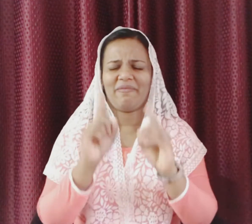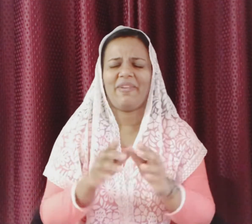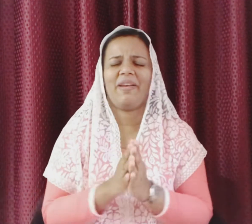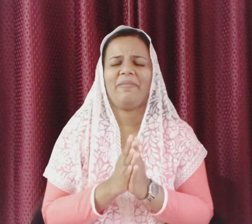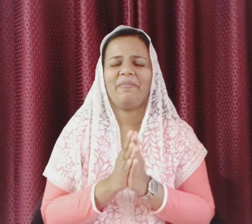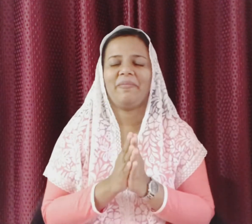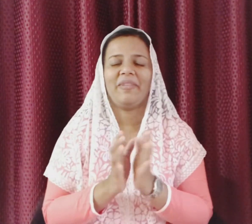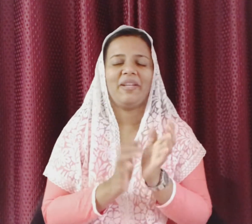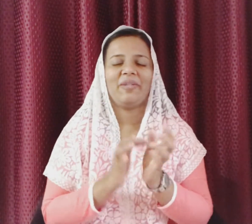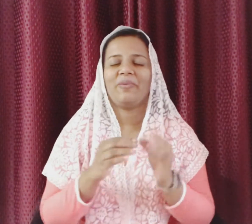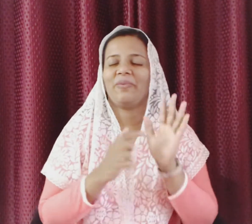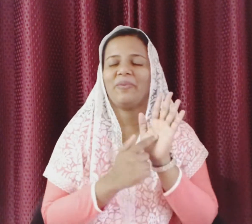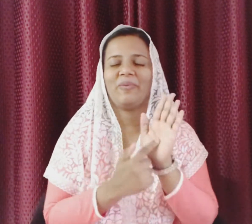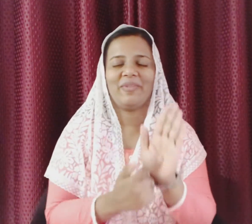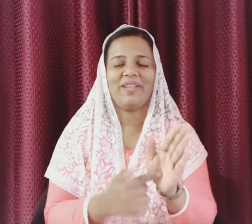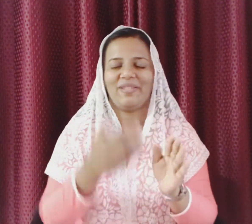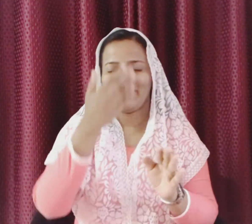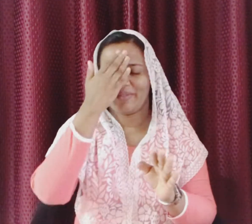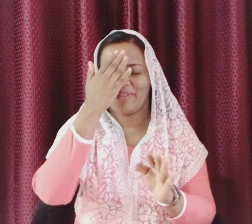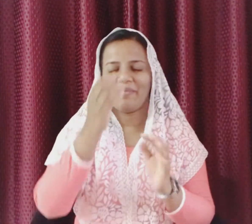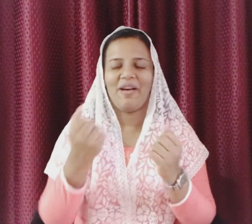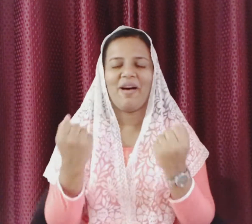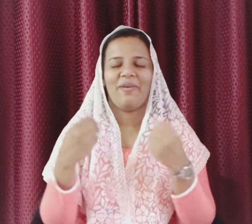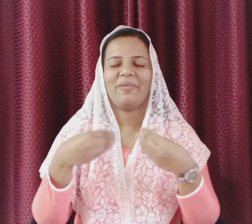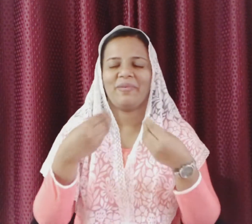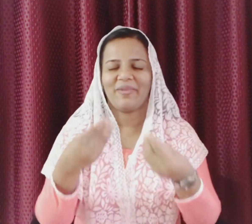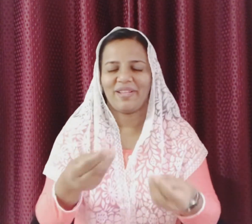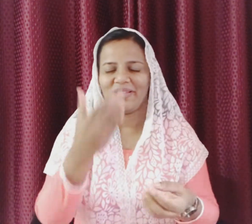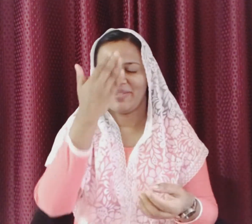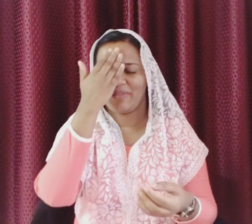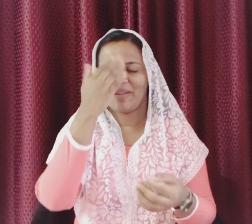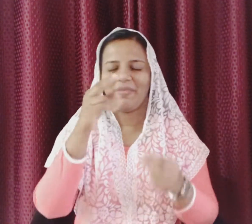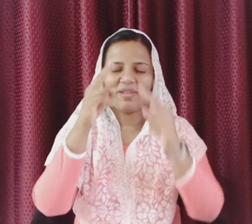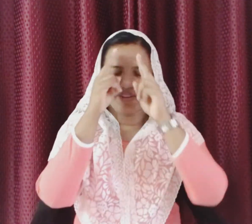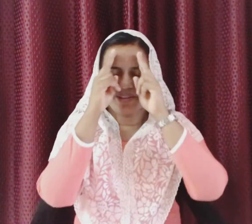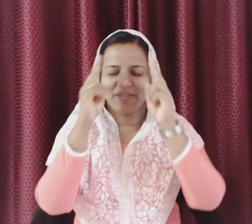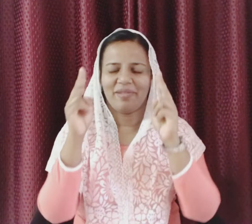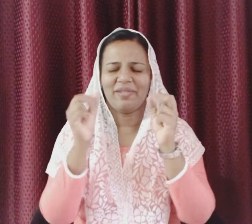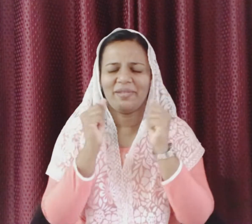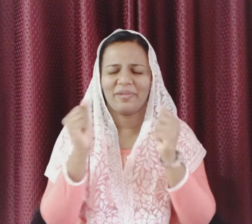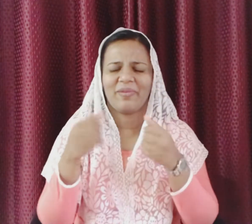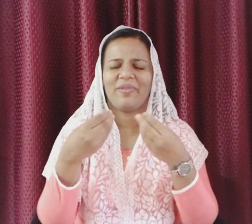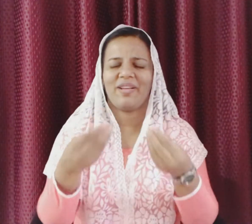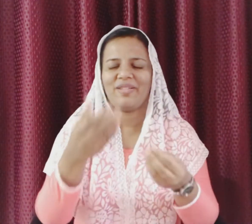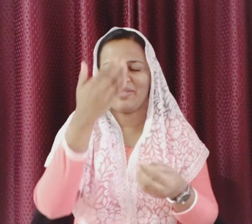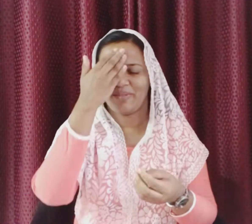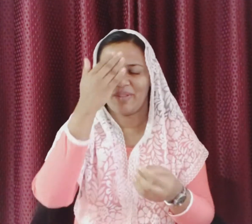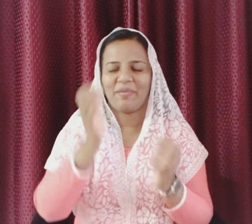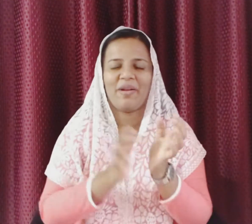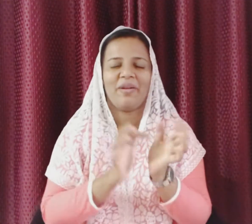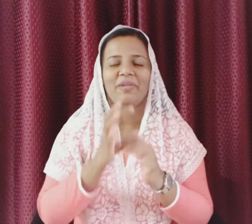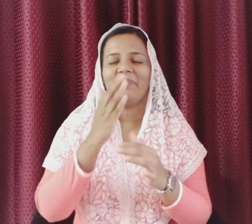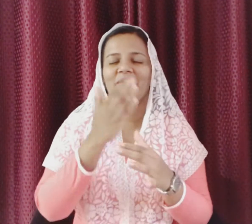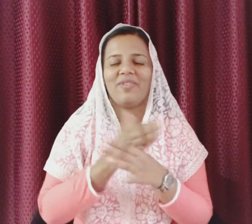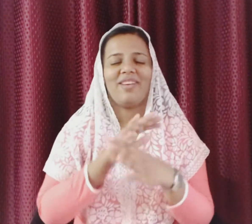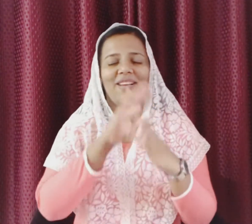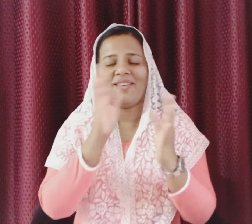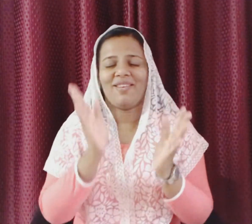മേൽ വെളിപ്പെട്ടിരിക്കുന്നതിനായിട്ട് സ്തോത്രം. ആരോഗ്യം വന്നിരിക്കുന്നതിനായിട്ട് സ്തോത്രം. സ്വസ്ഥത വന്നിരിക്കുന്നതിനായിട്ട് സ്തോത്രം. അങ്ങ് പ്രവർത്തിച്ചിരിക്കുന്ന വിധങ്ങൾക്കായിട്ട് സ്തോത്രം ചെയ്യുന്ന